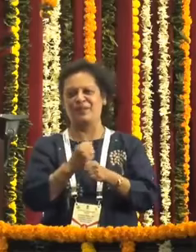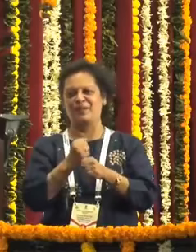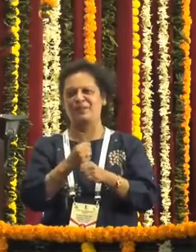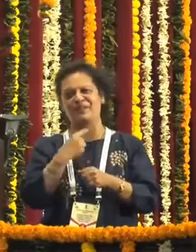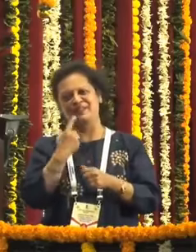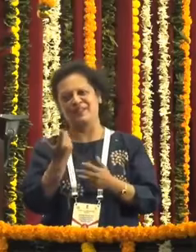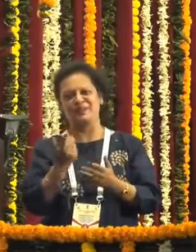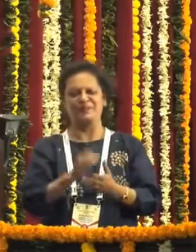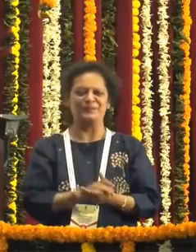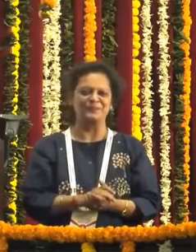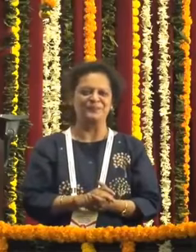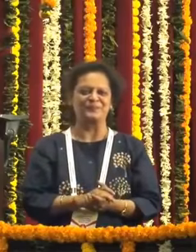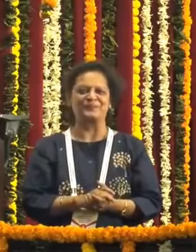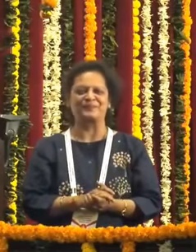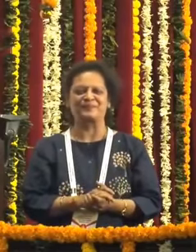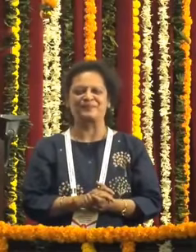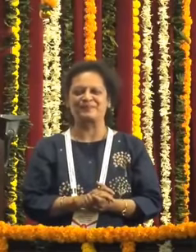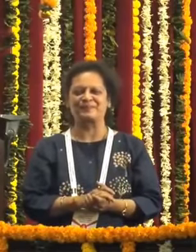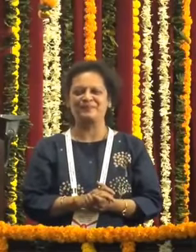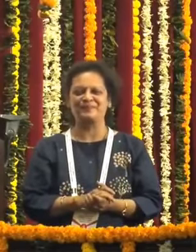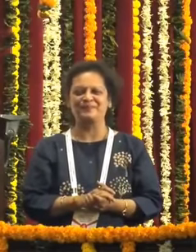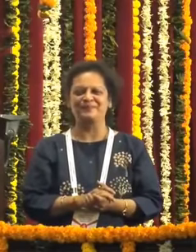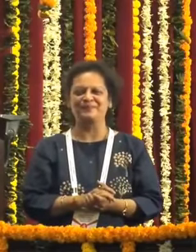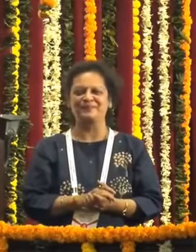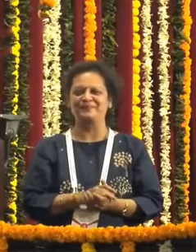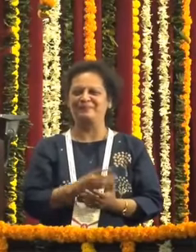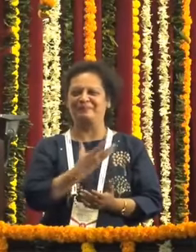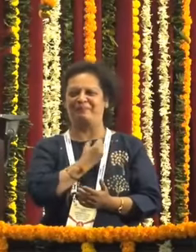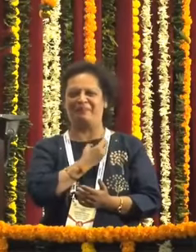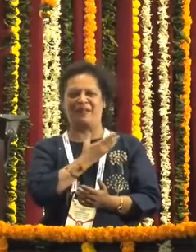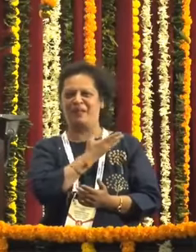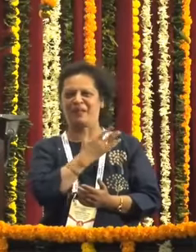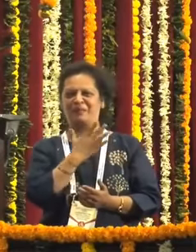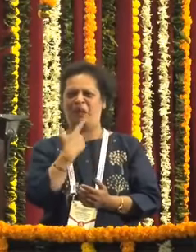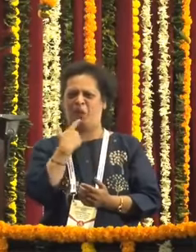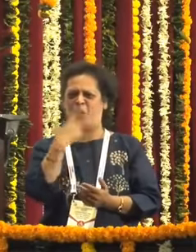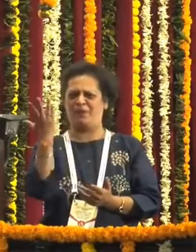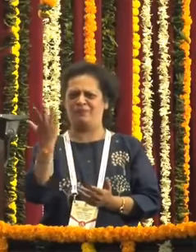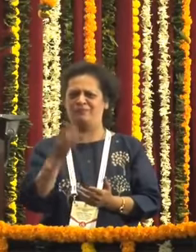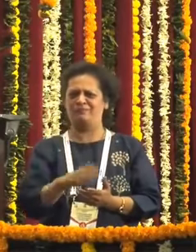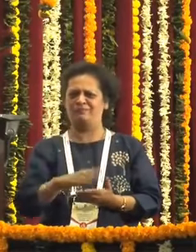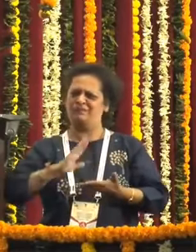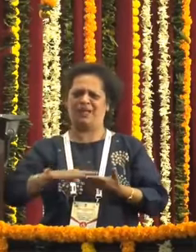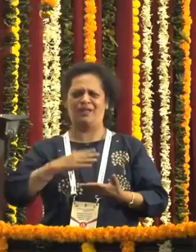आहे. जाहीरपणे मी सांगतो, जाहीरपणे मी सांगतो,